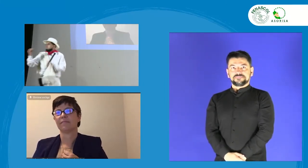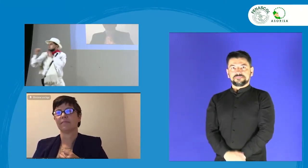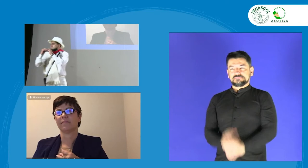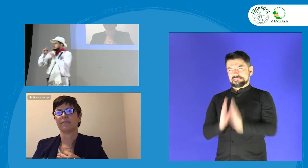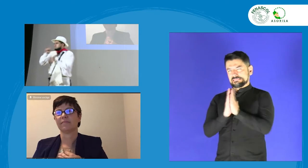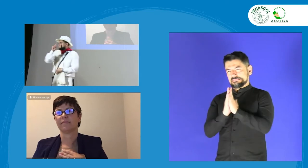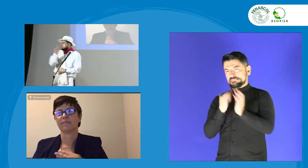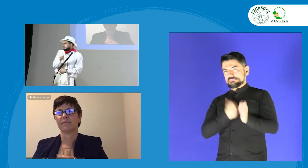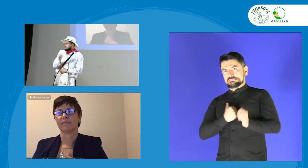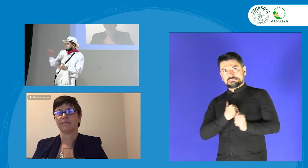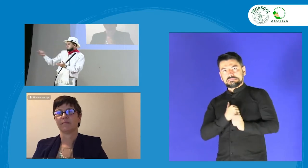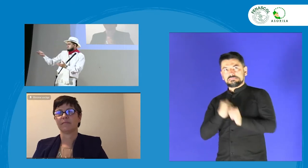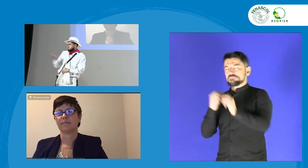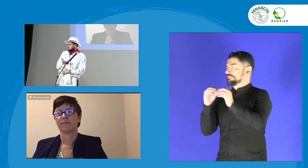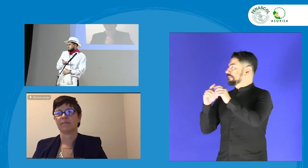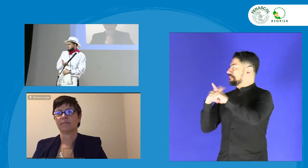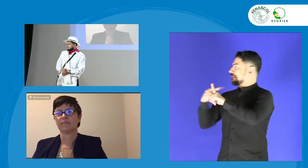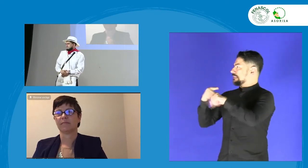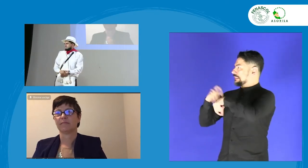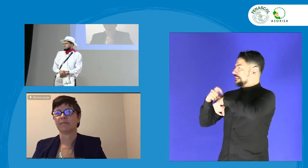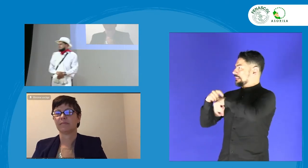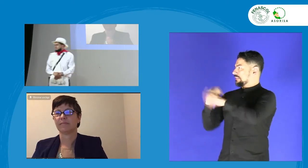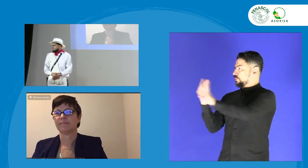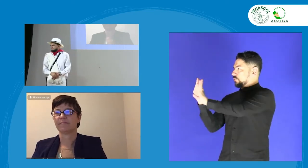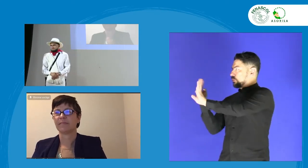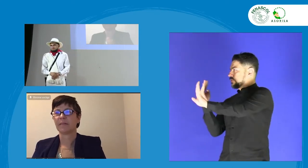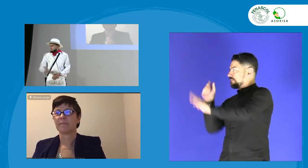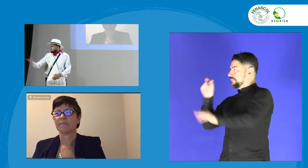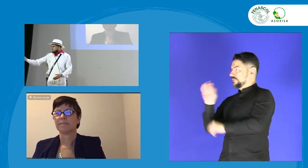que sí, seguimos en contacto.